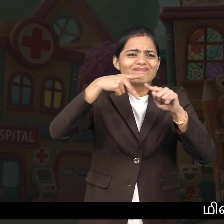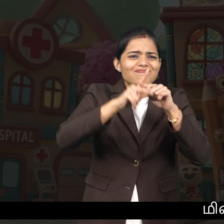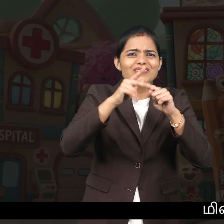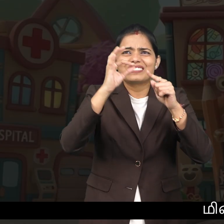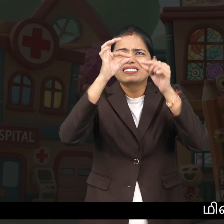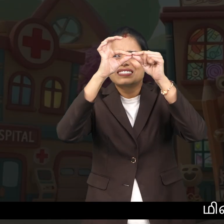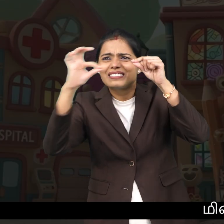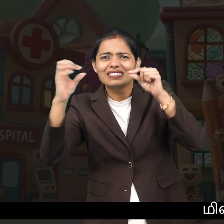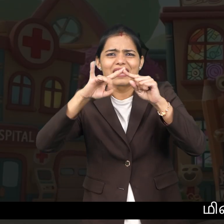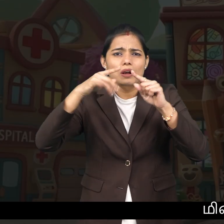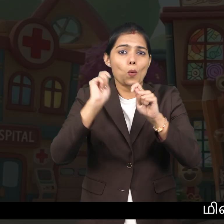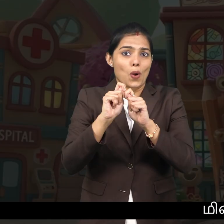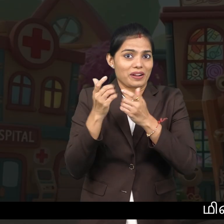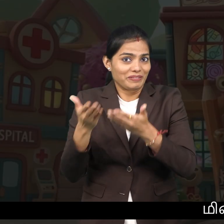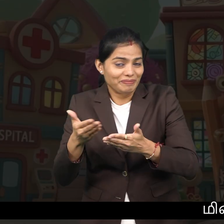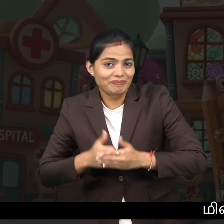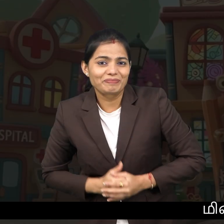மின்சார சேவைகள்,